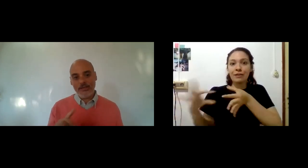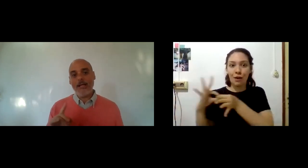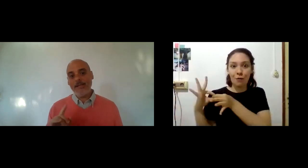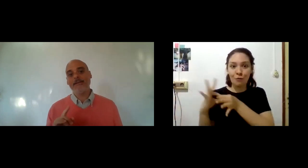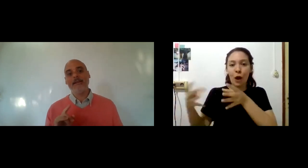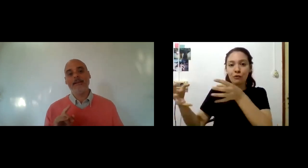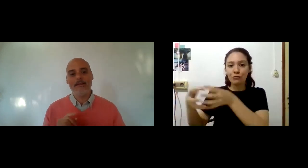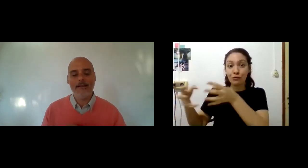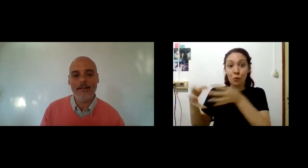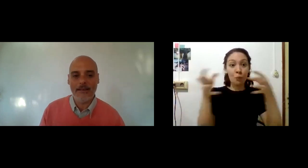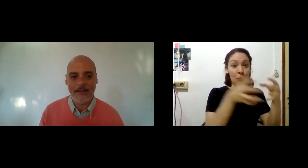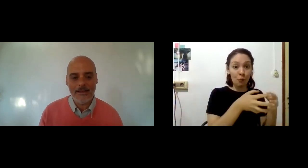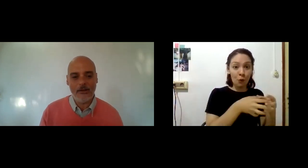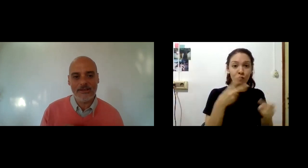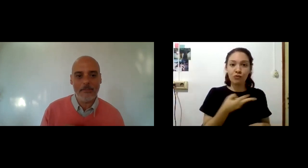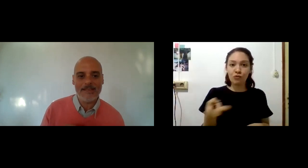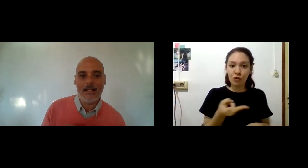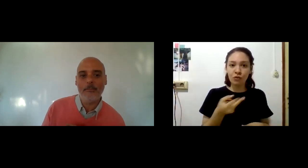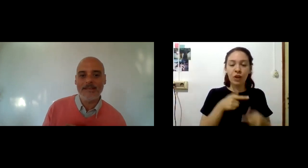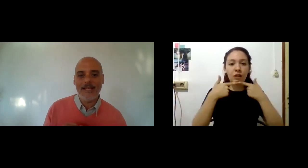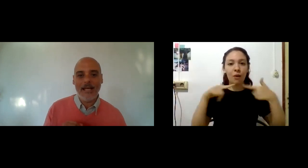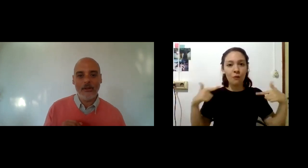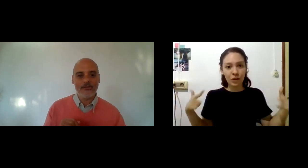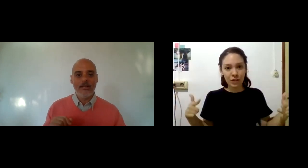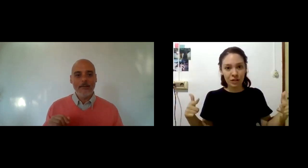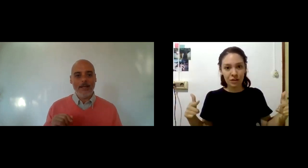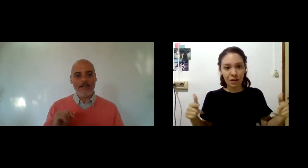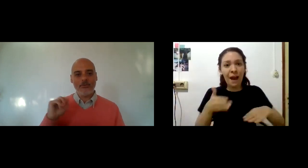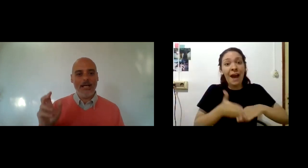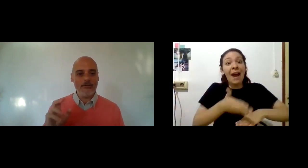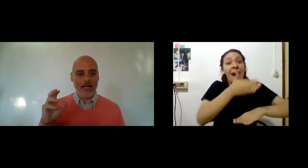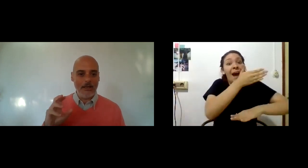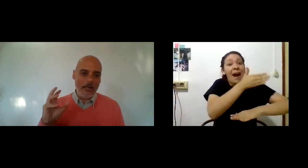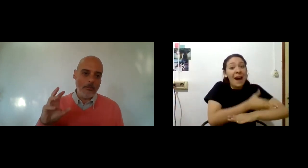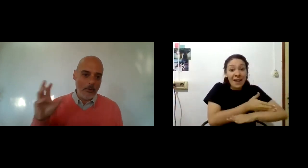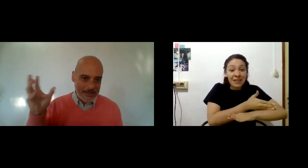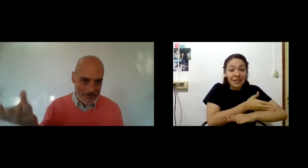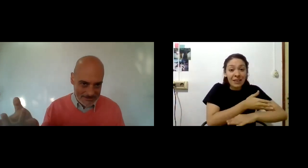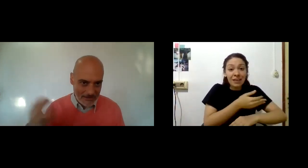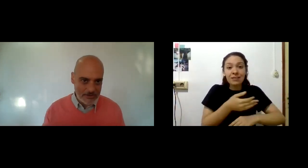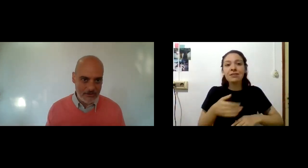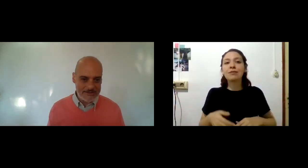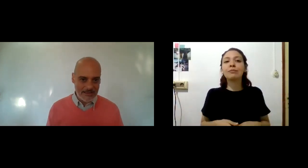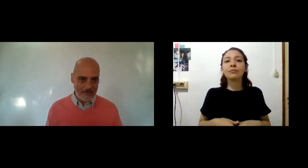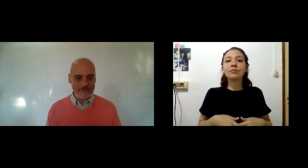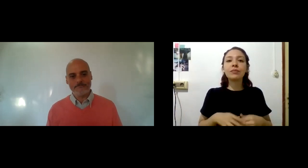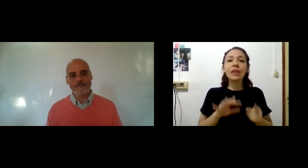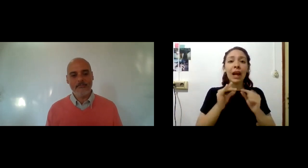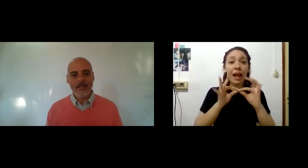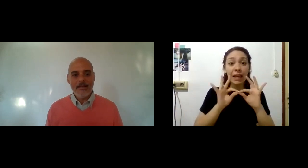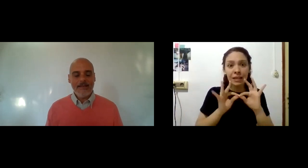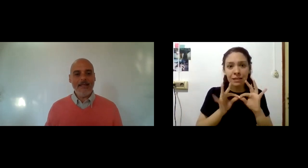porque históricamente los intérpretes estaban pensados para ayudar a los pobres discapacitados que lo